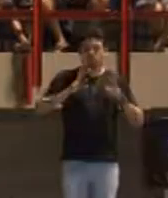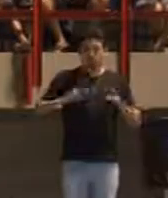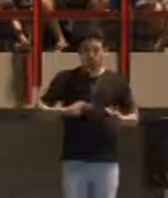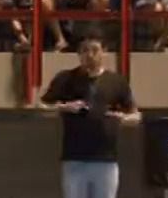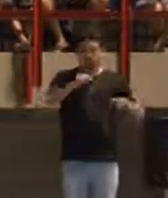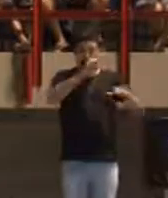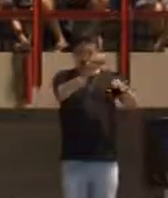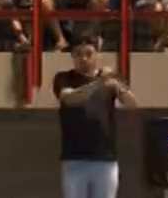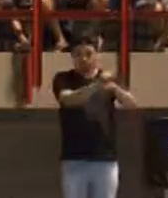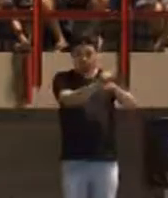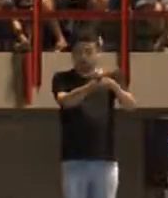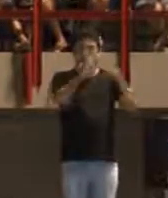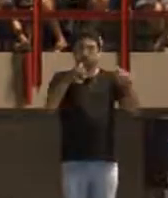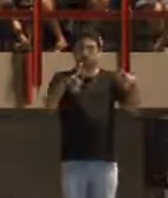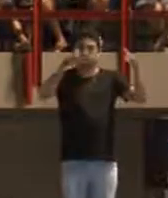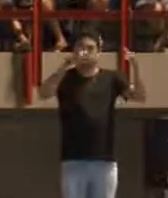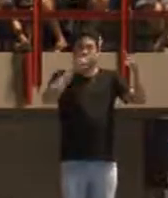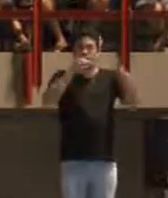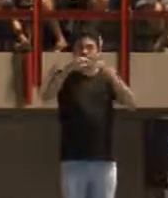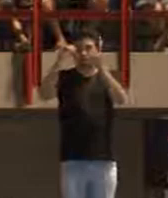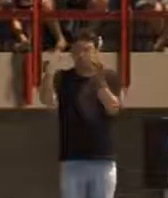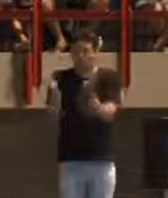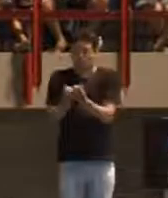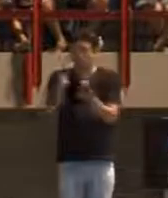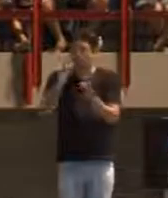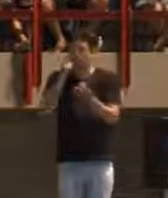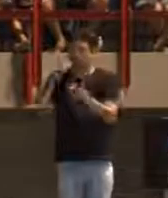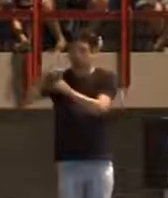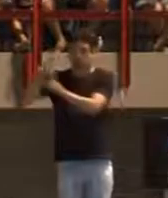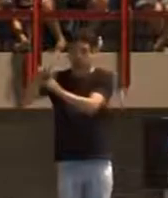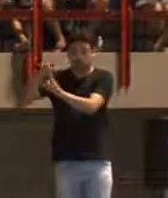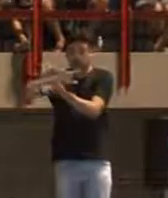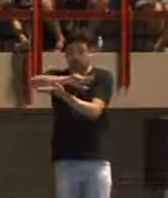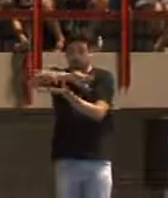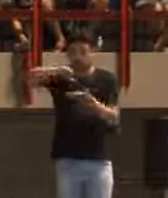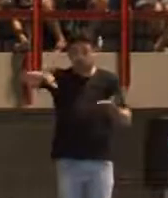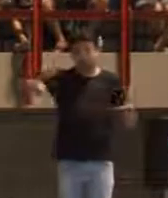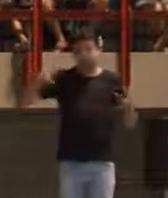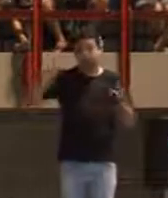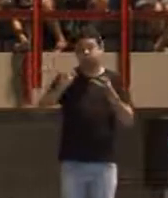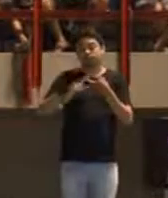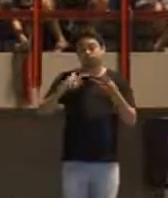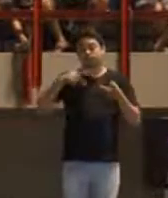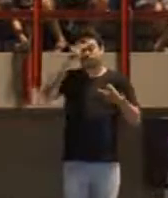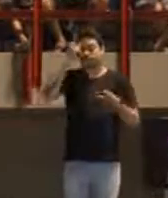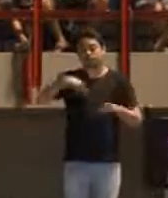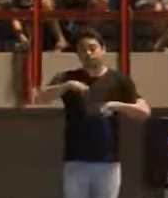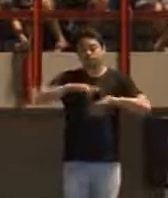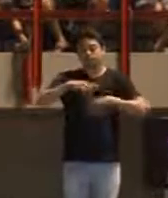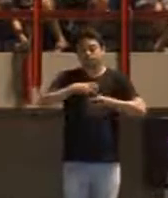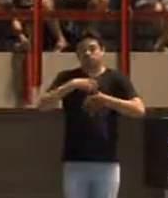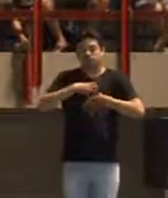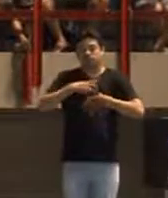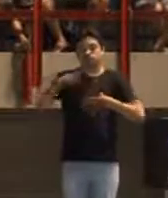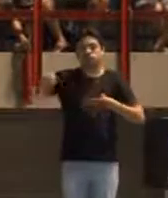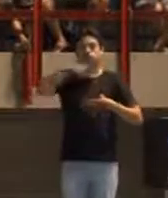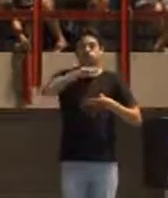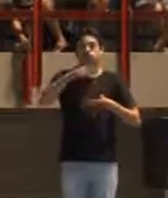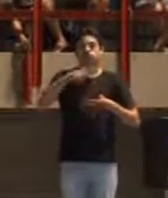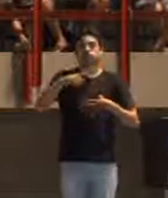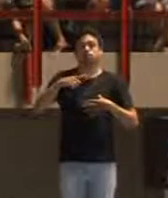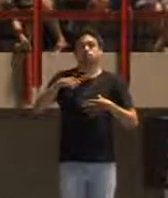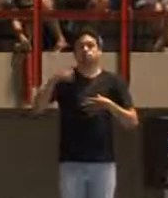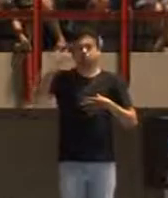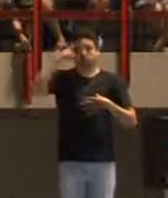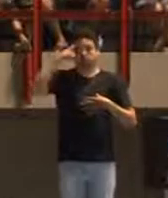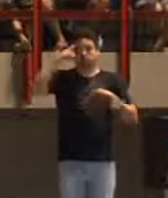e parada, caixa d'água, pneu, garrafa d'água, não é assim? Muito bem. O que a pessoa sente? Quem é que já teve aqui, vamos lembrar? Dor